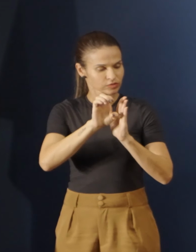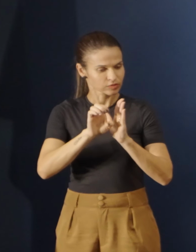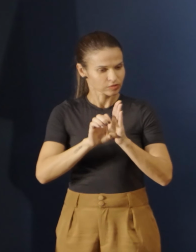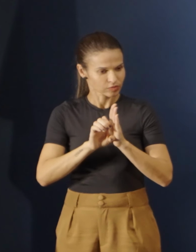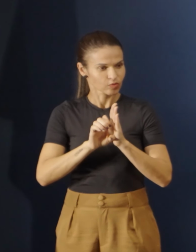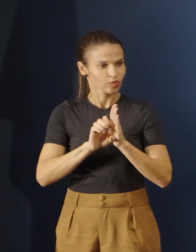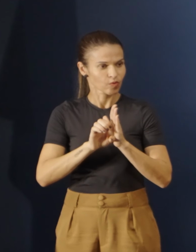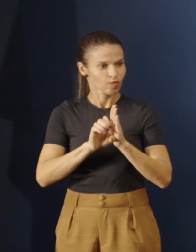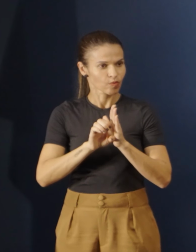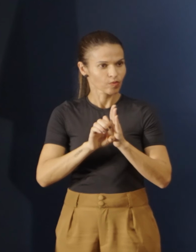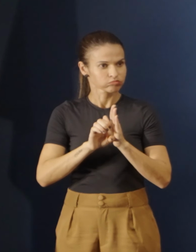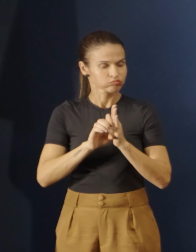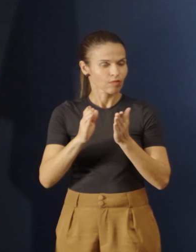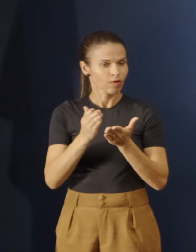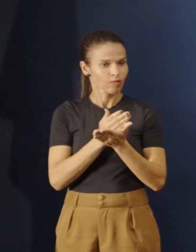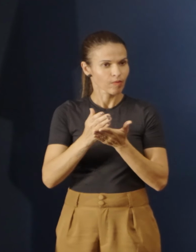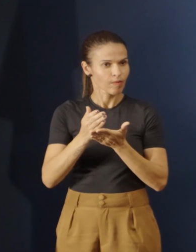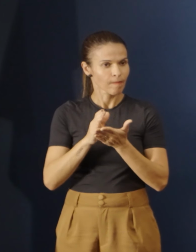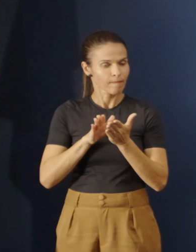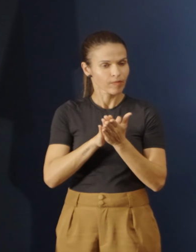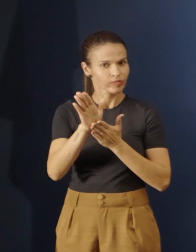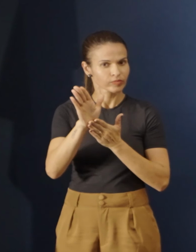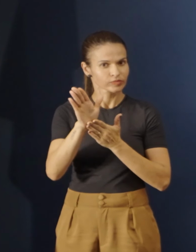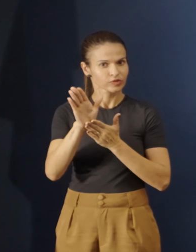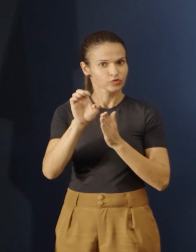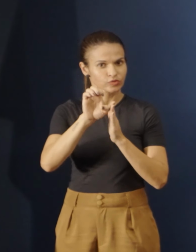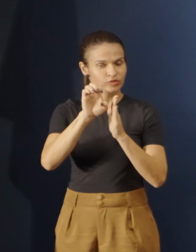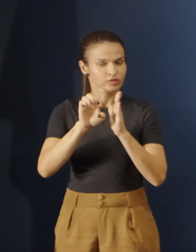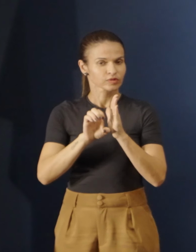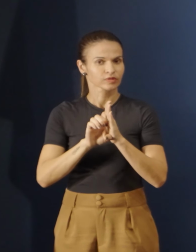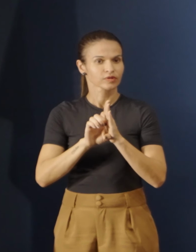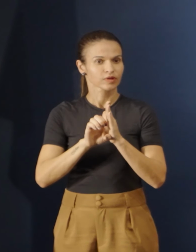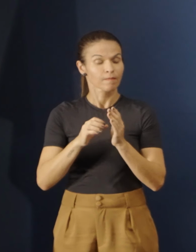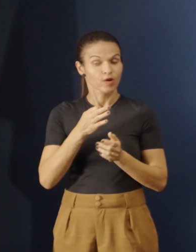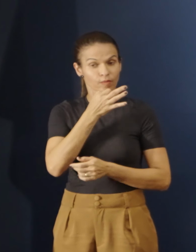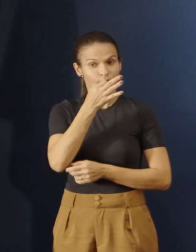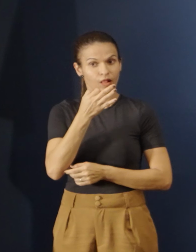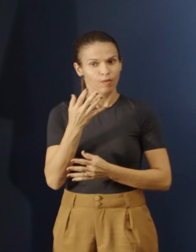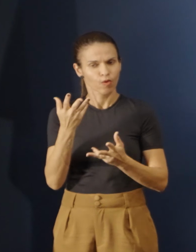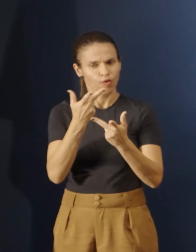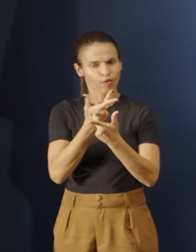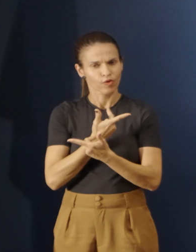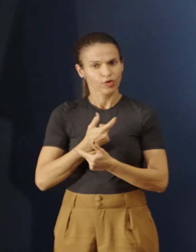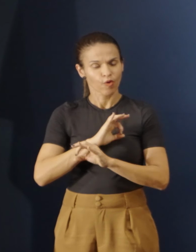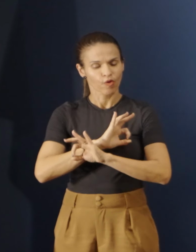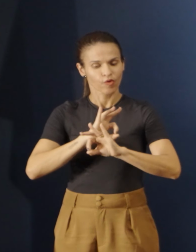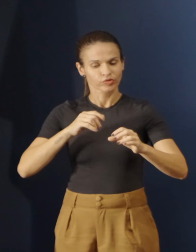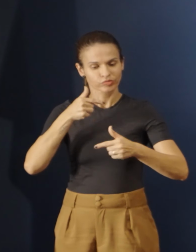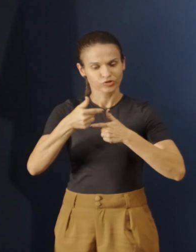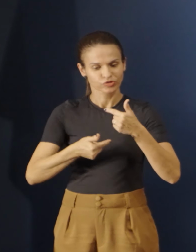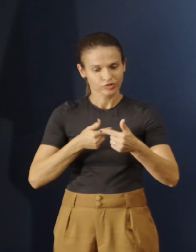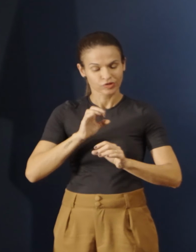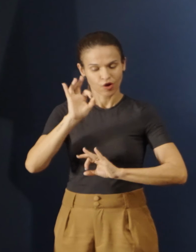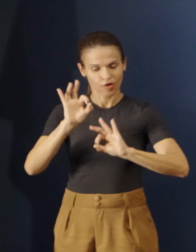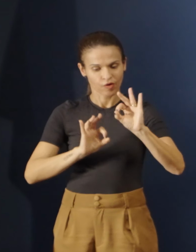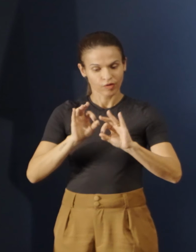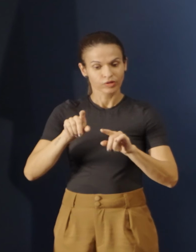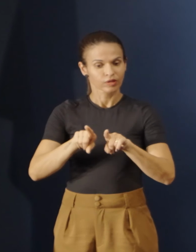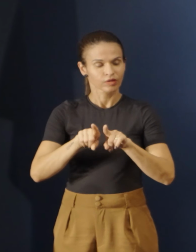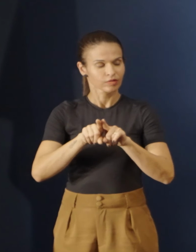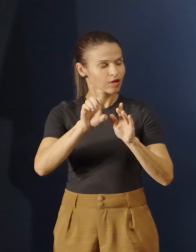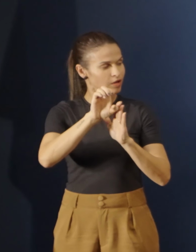uma das publicações do edital, e a editora Relicário fez esse, na minha opinião, esse belíssimo trabalho, não só de organização, mas de